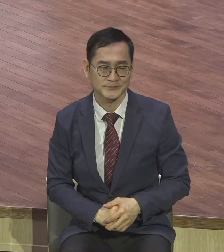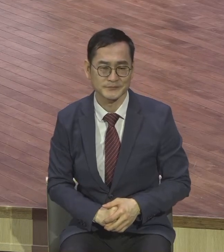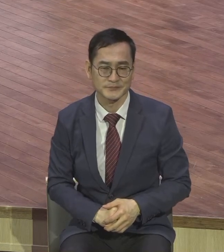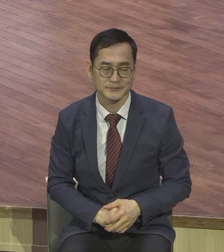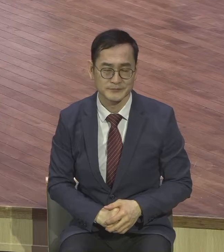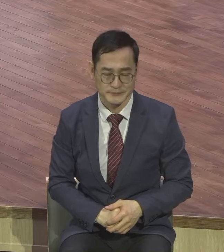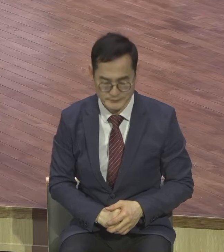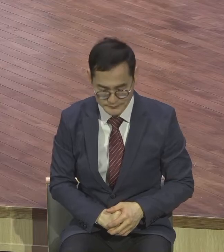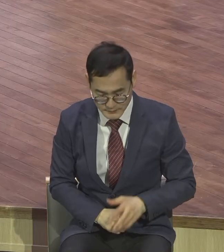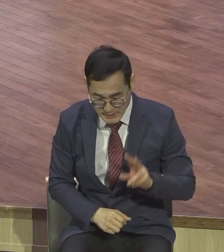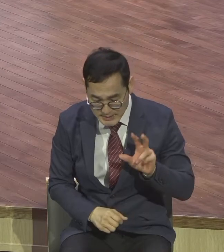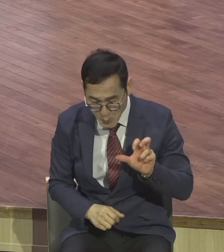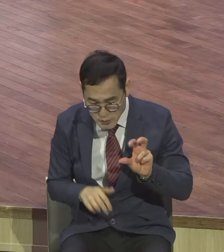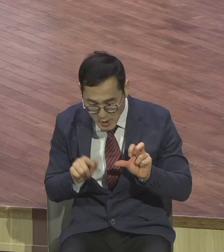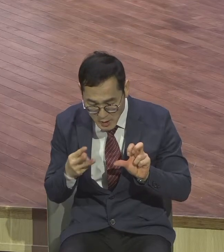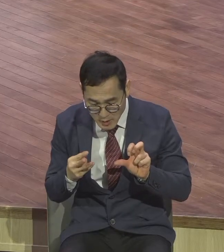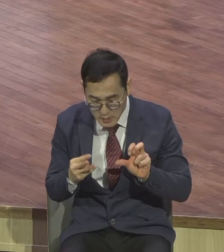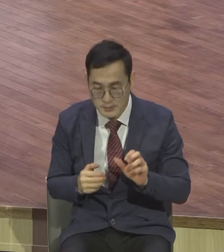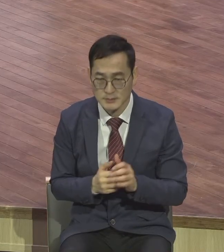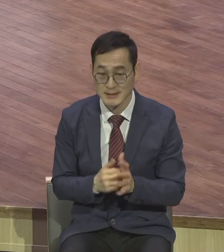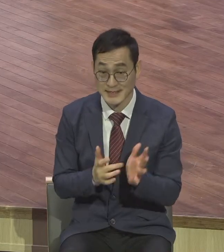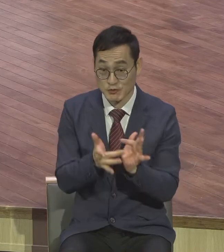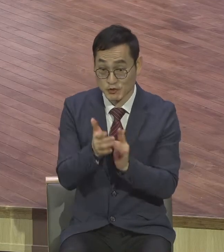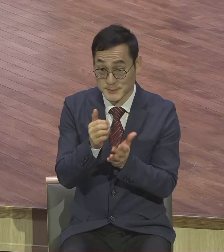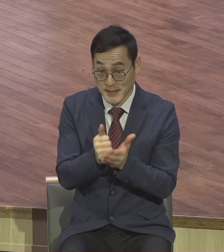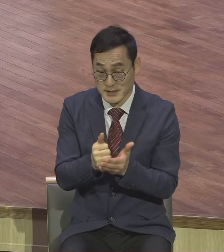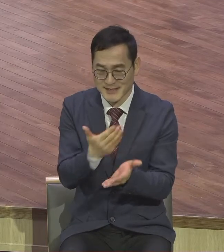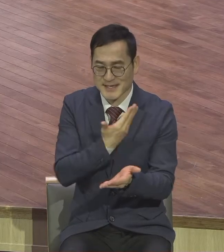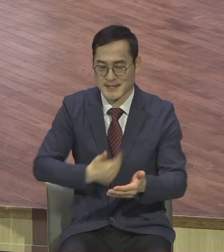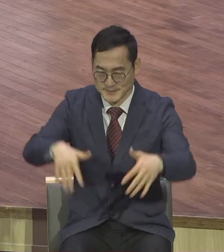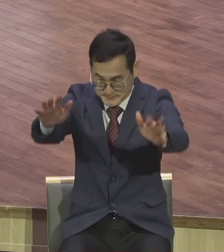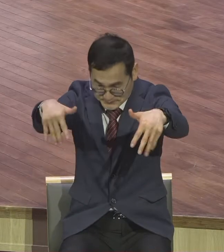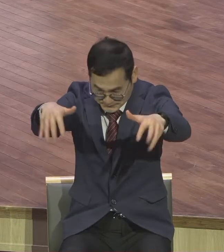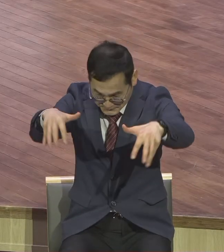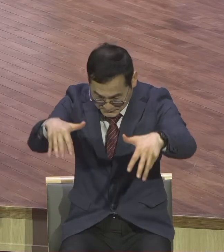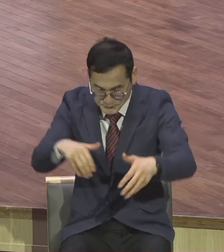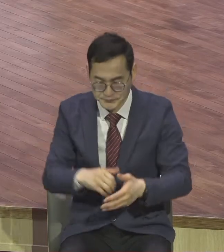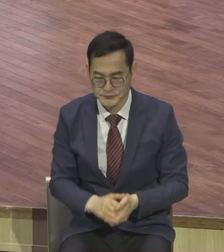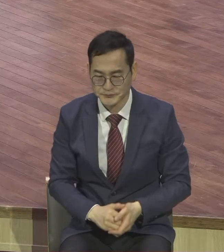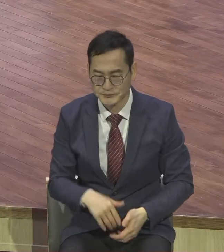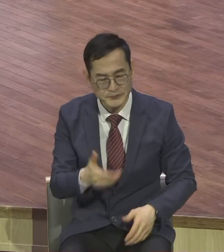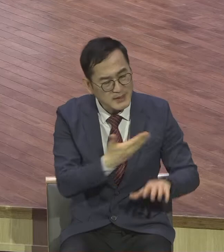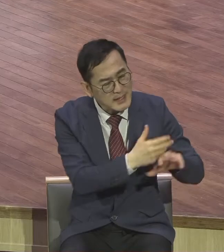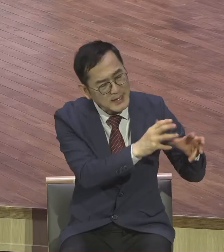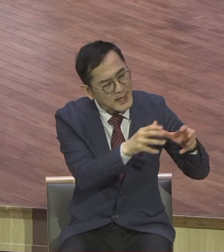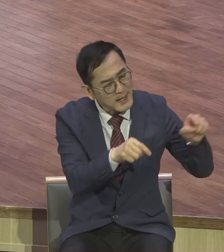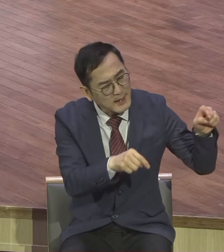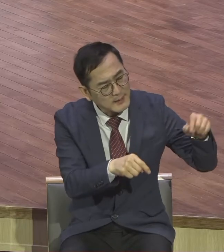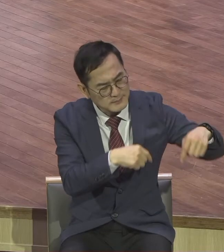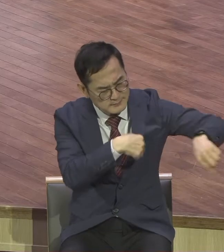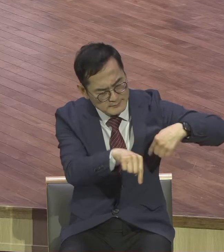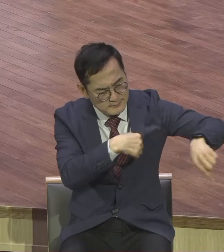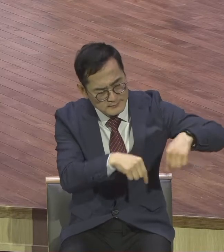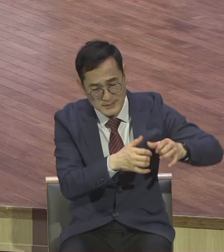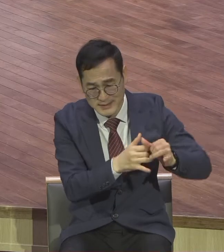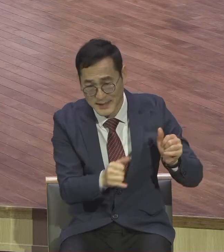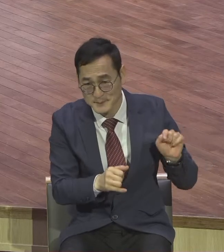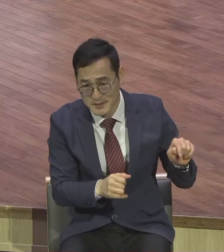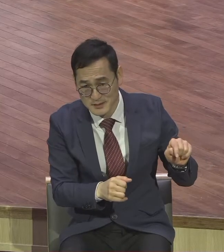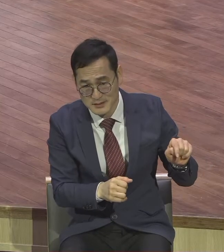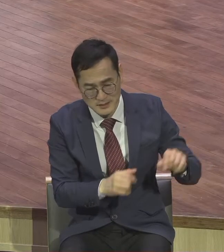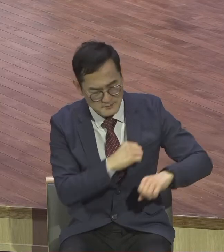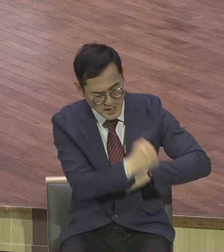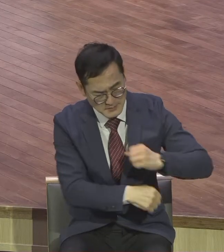25절입니다 예수께서 제자들을 부르려다가 이러시되 이방인의 집권자들이 그들을 임의로